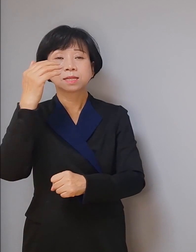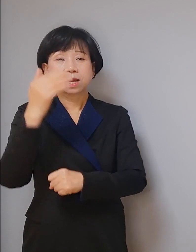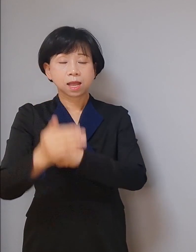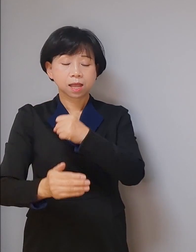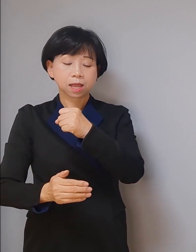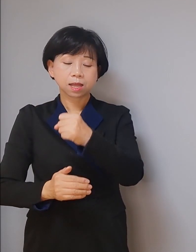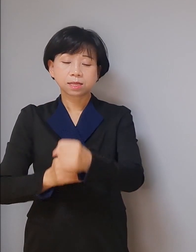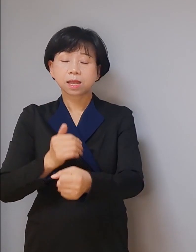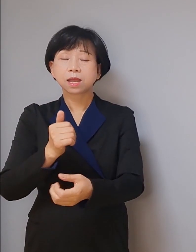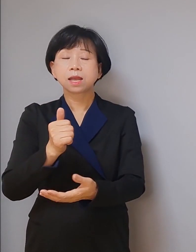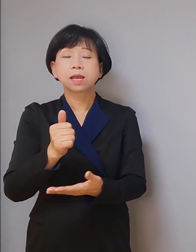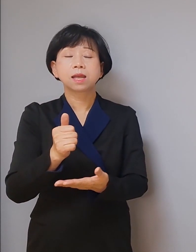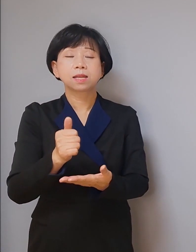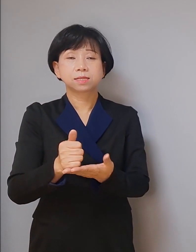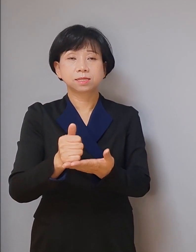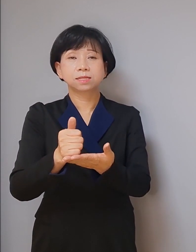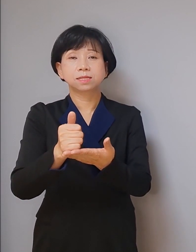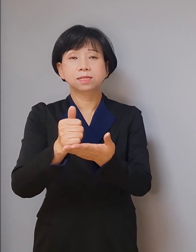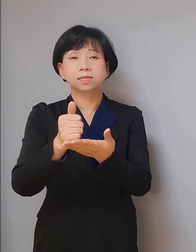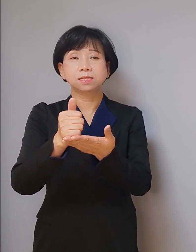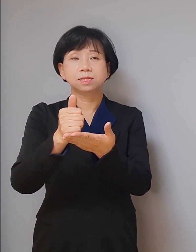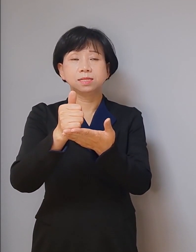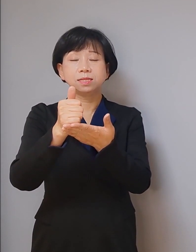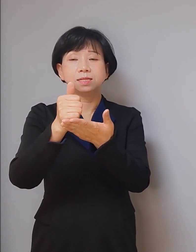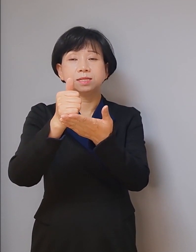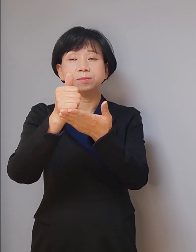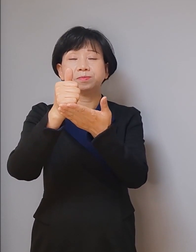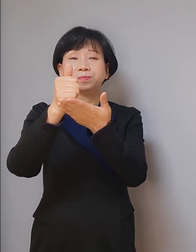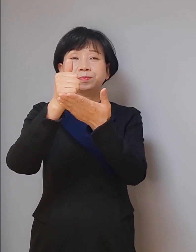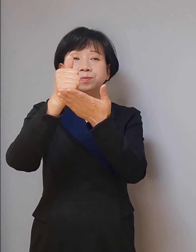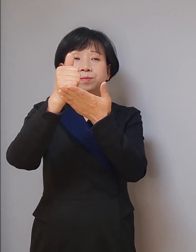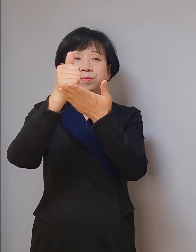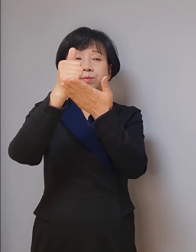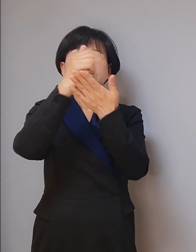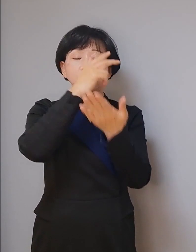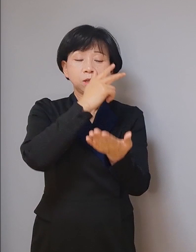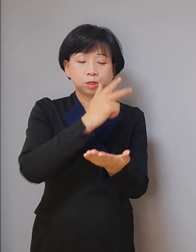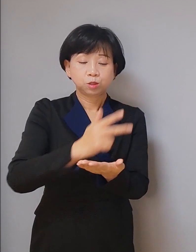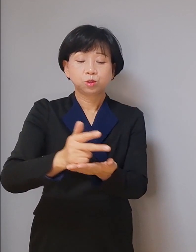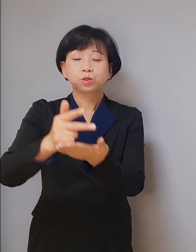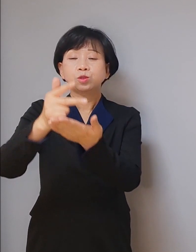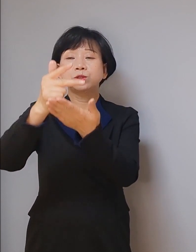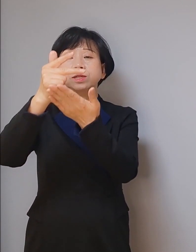살아계신 우리 처음부터 한 번 더 찬양합니다. 주님